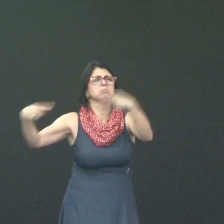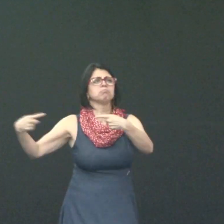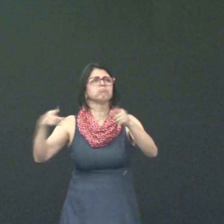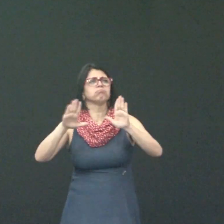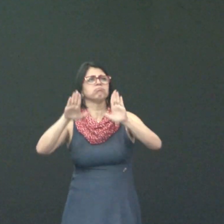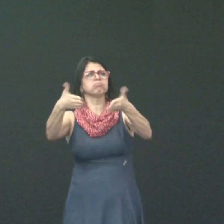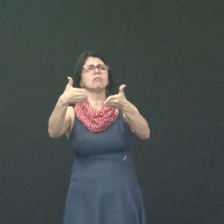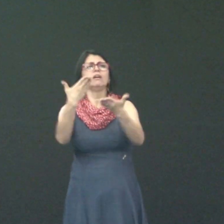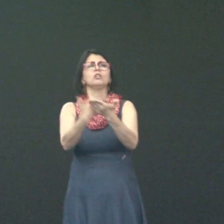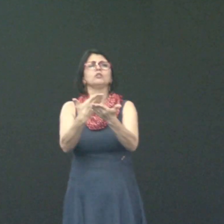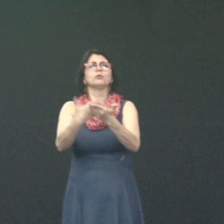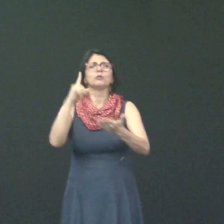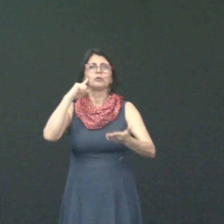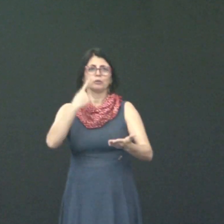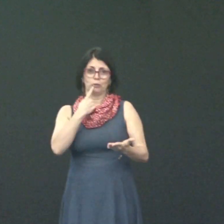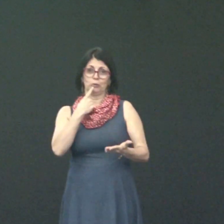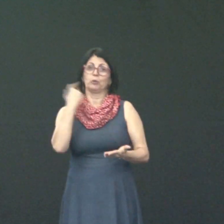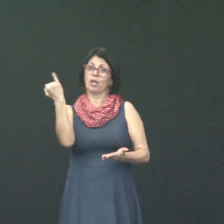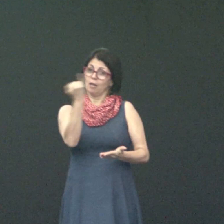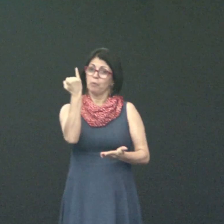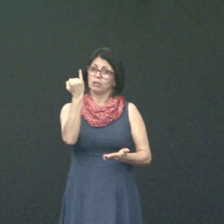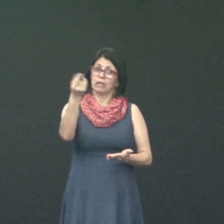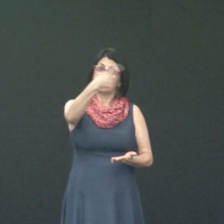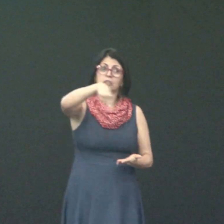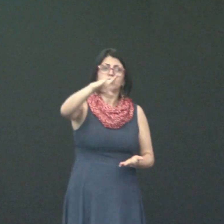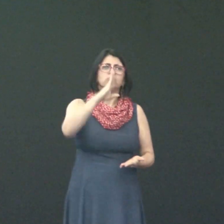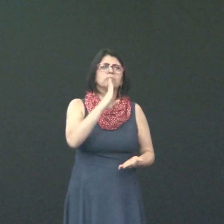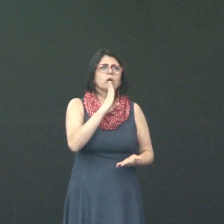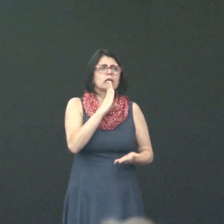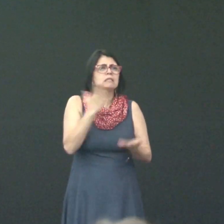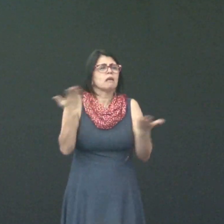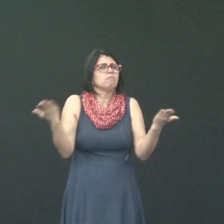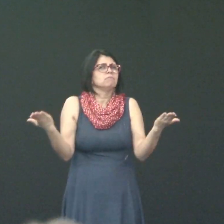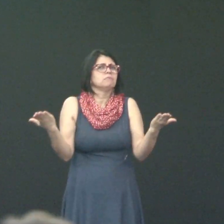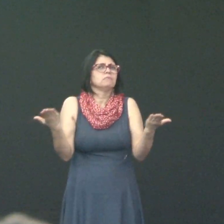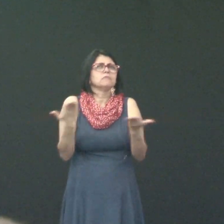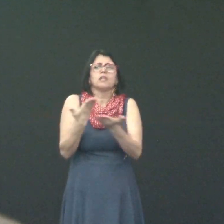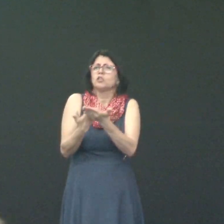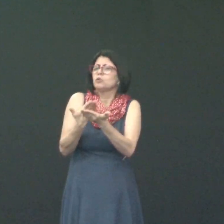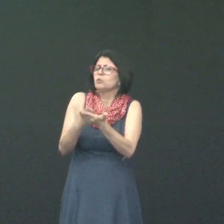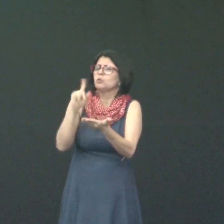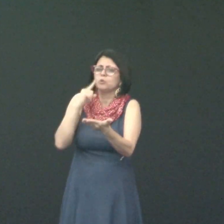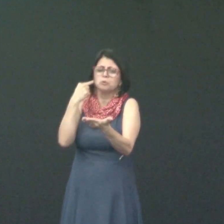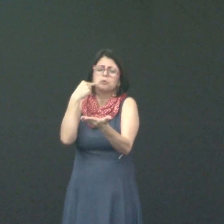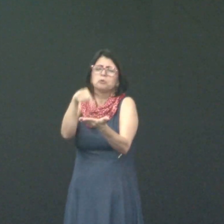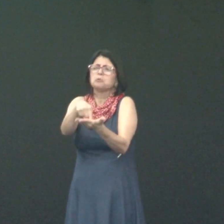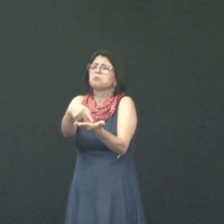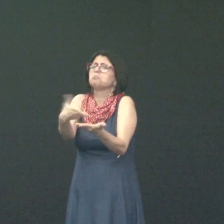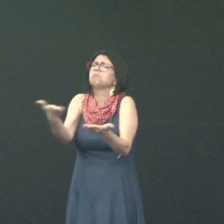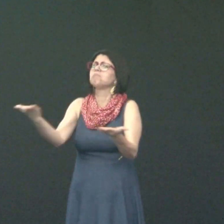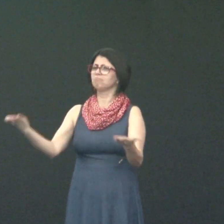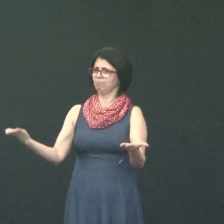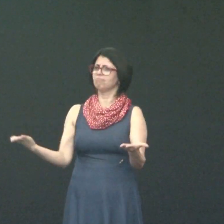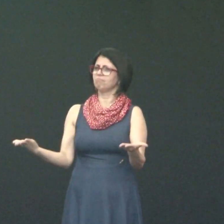surdos. E por que agora nós falaremos sobre os estudos surdos?